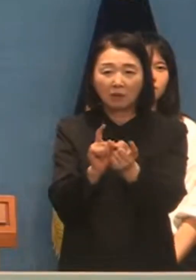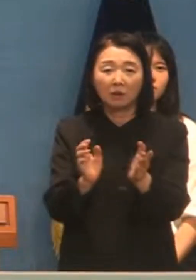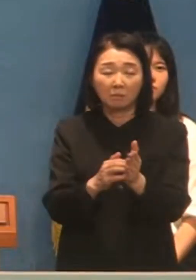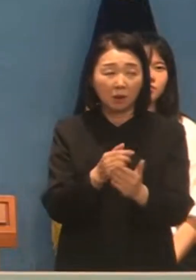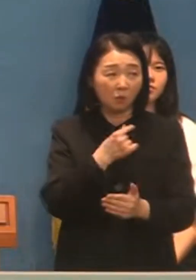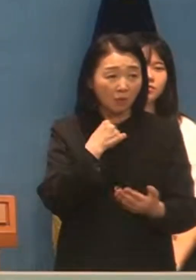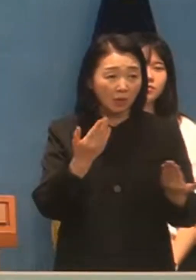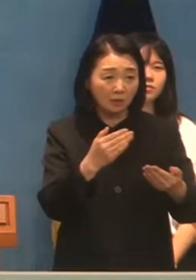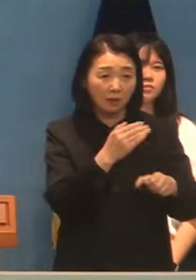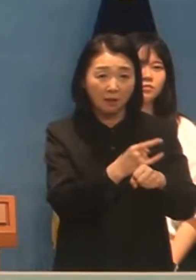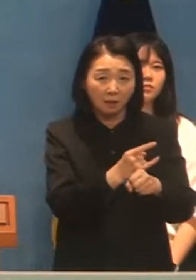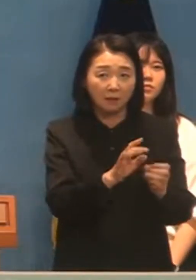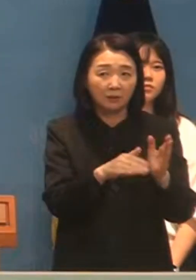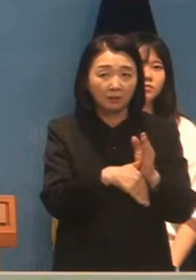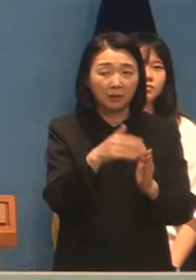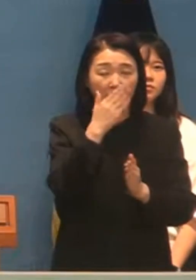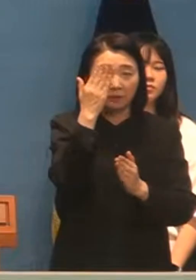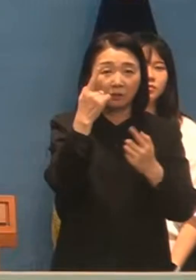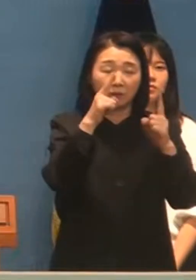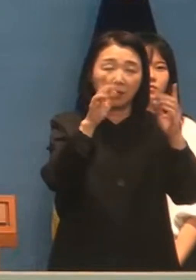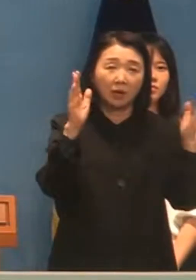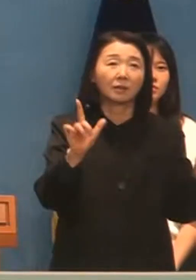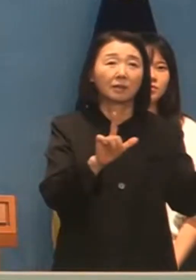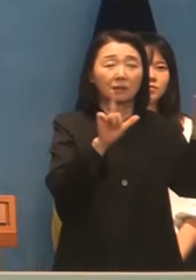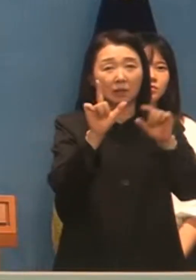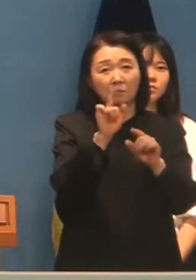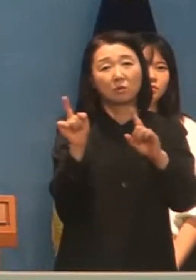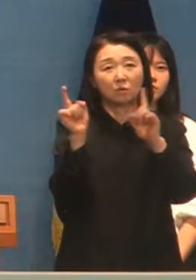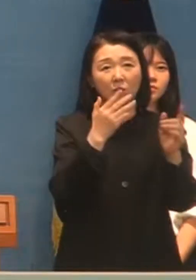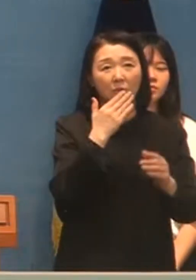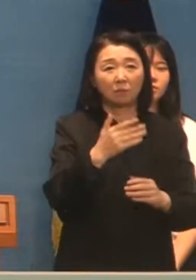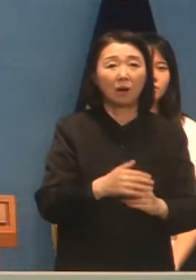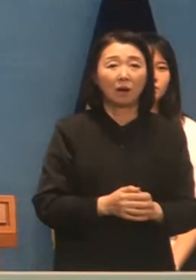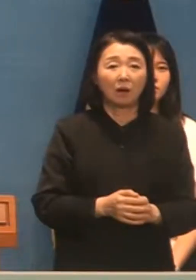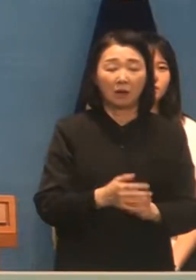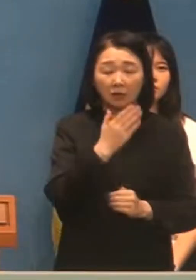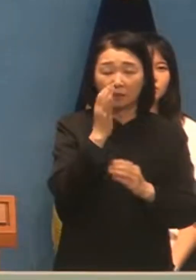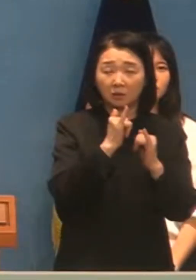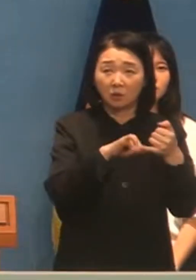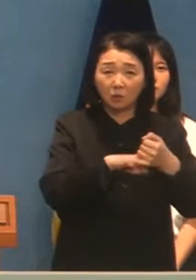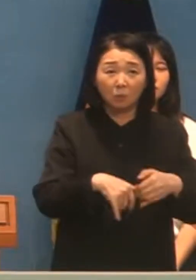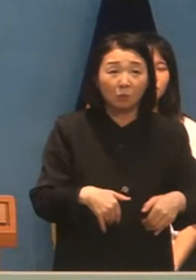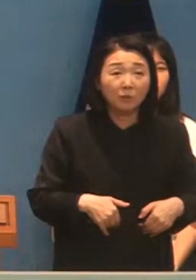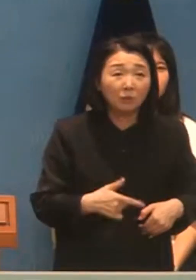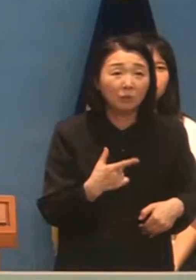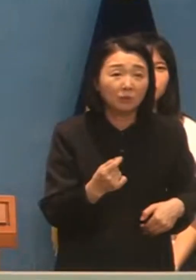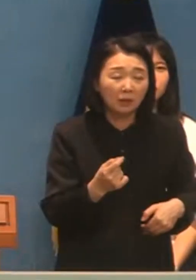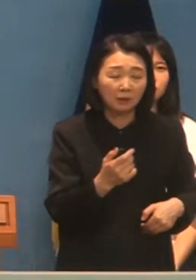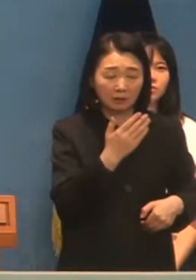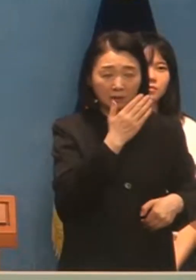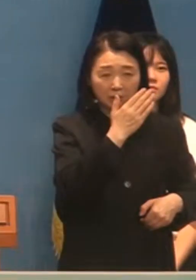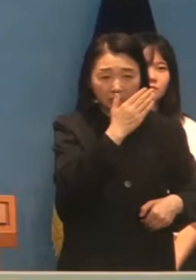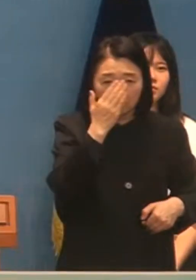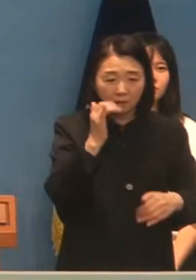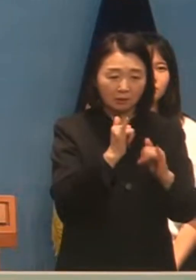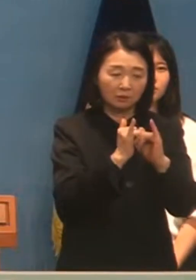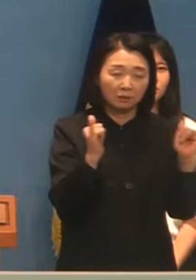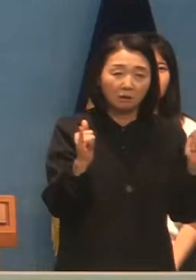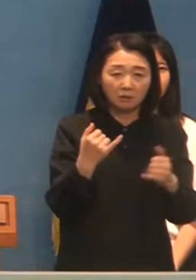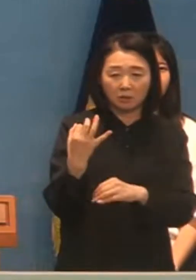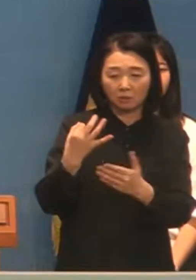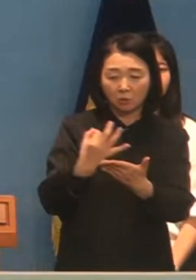할 때 청년 대학생의 삶은 회복됩니다. 모든 청년이 꼭 필요한 시기에 청년 기본소득을 받을 수